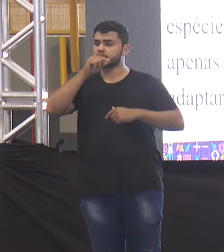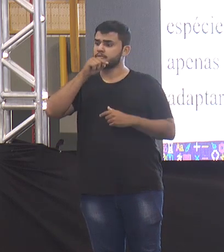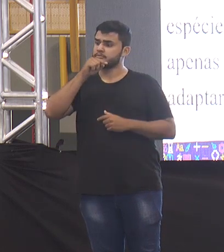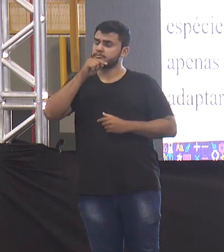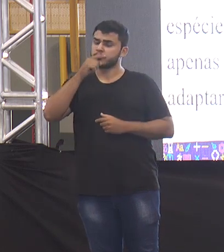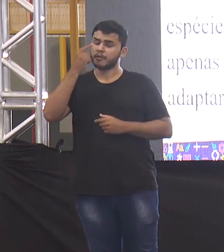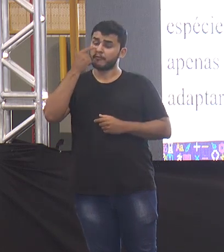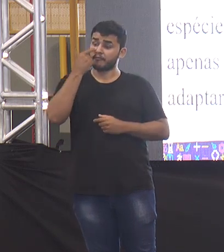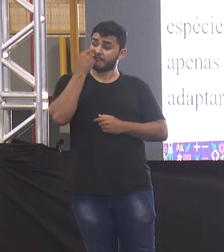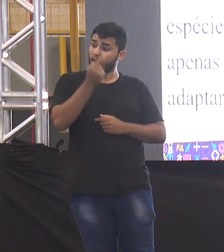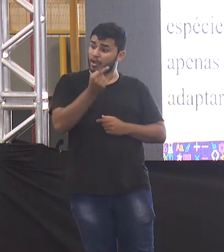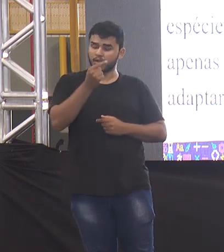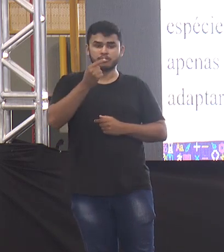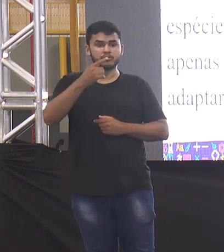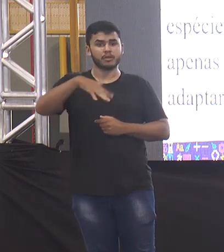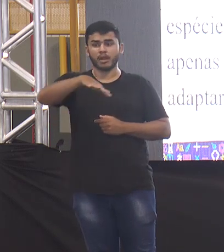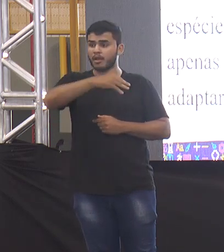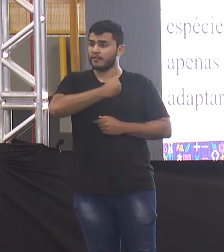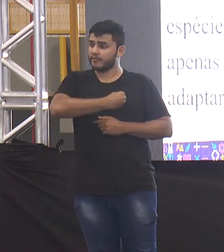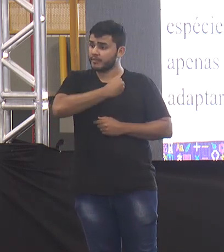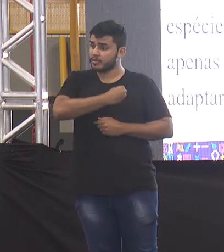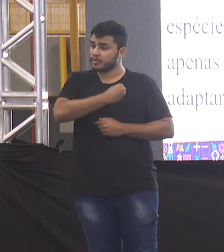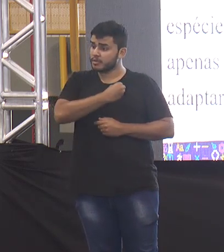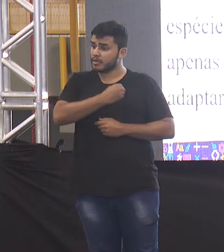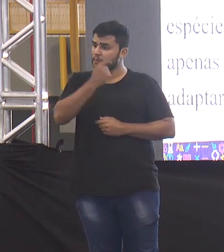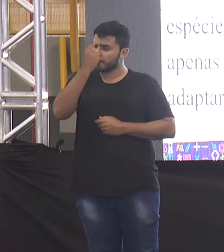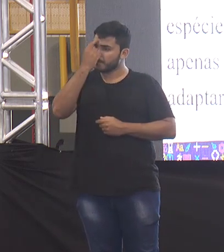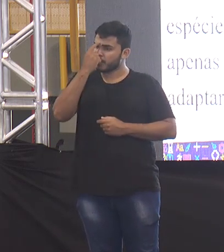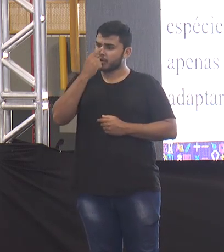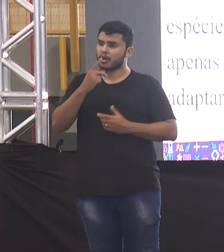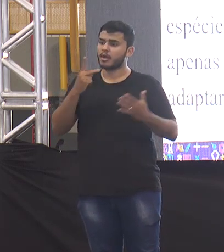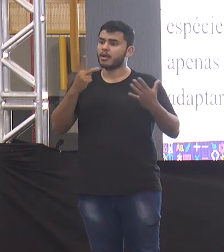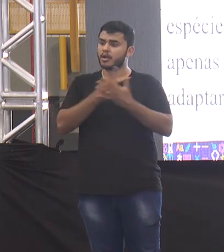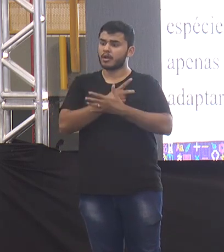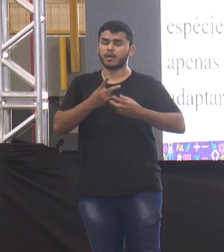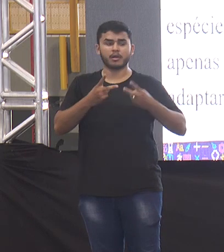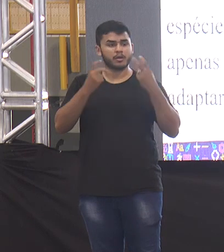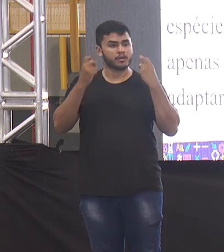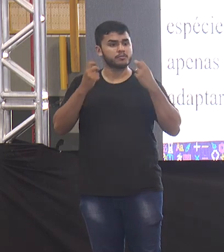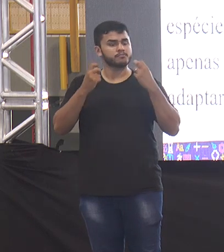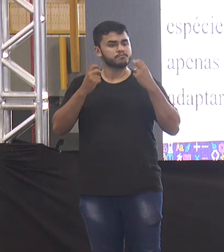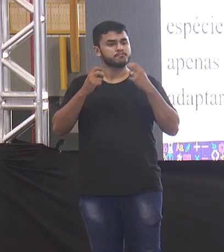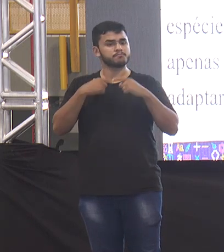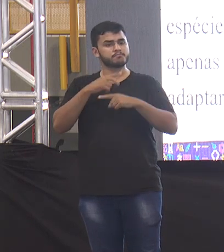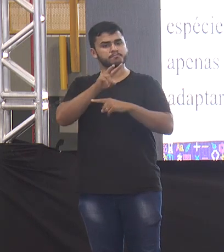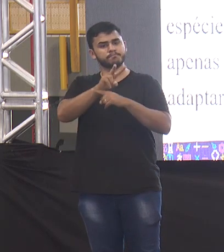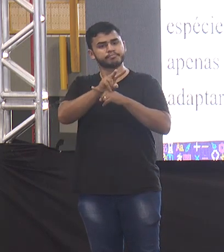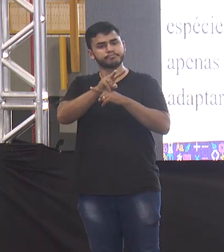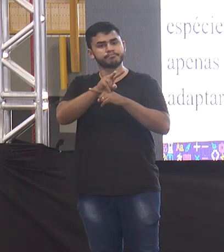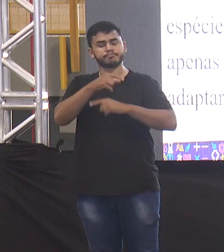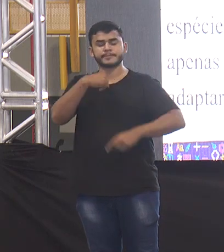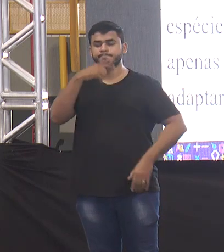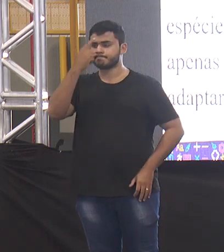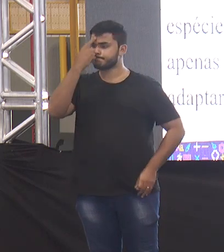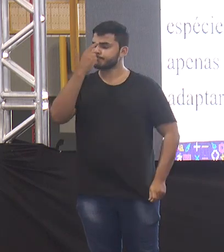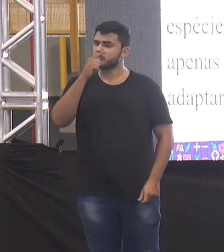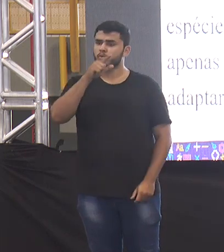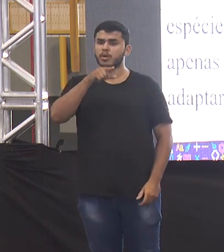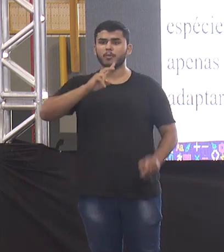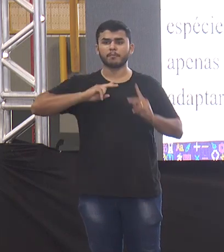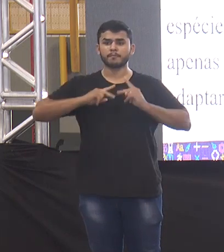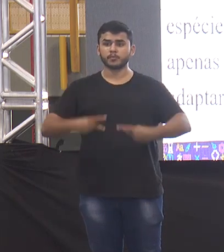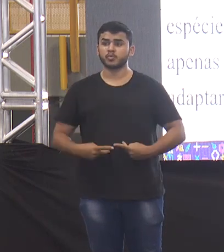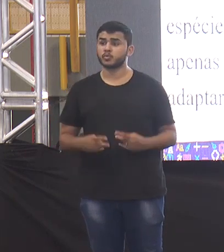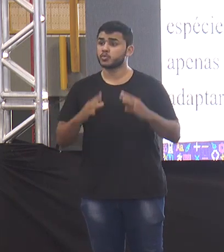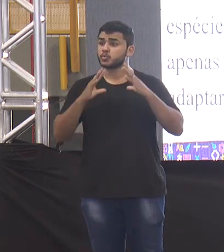olhar para a realidade, ele vai olhar para o ser humano com um agudo senso de observação. E tudo que